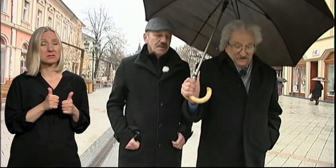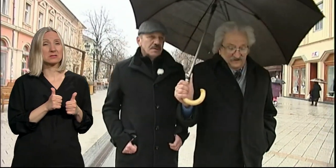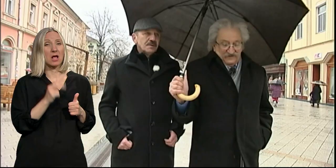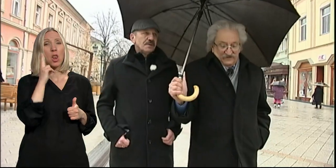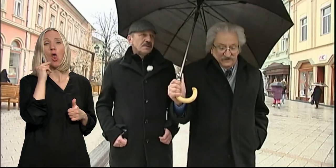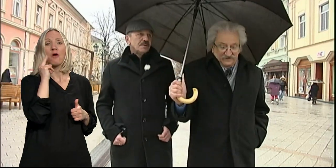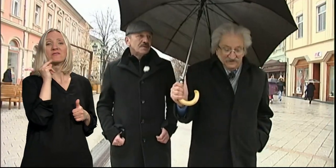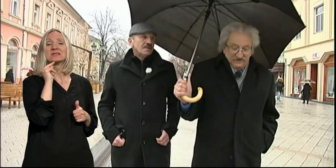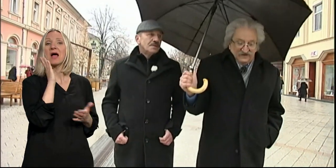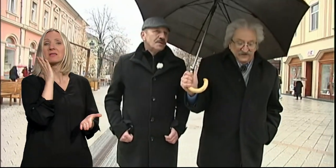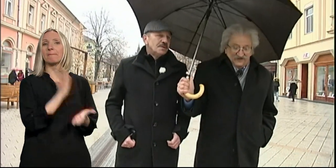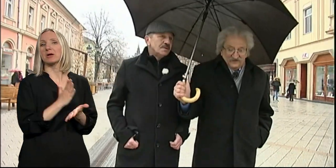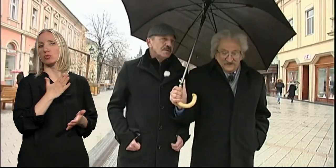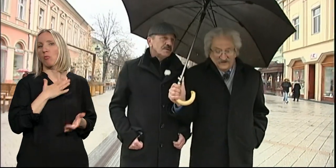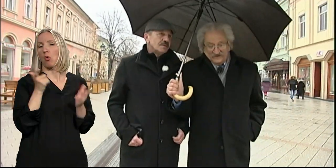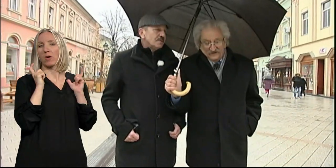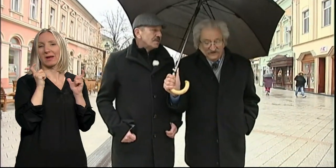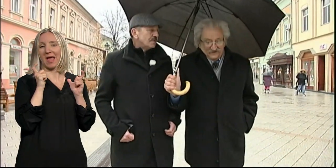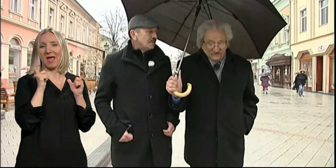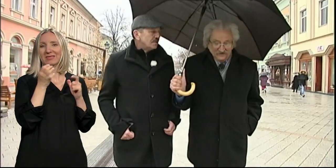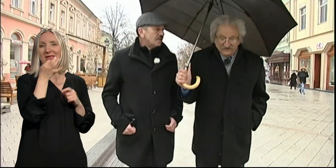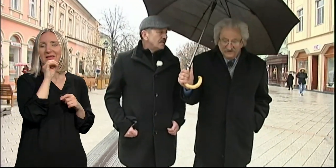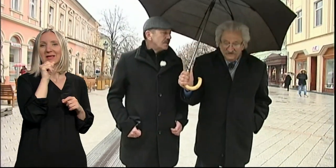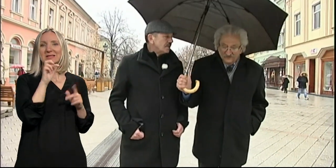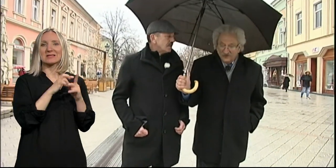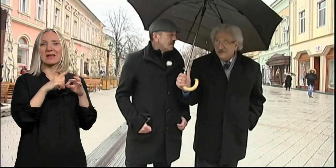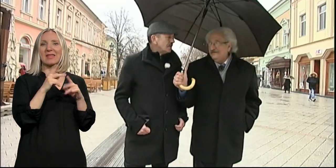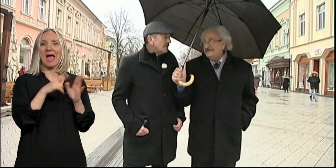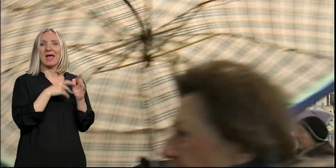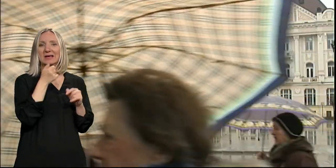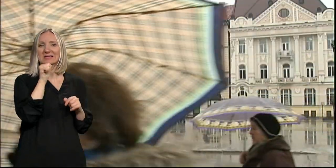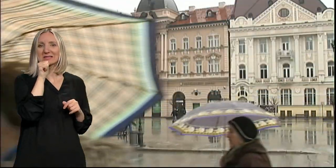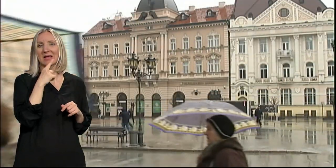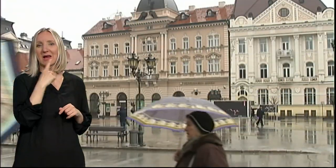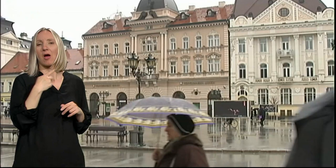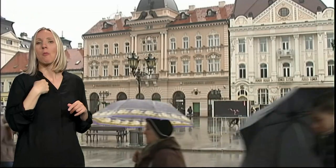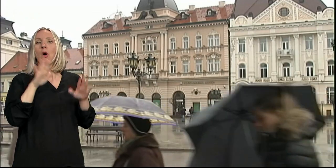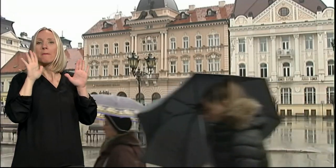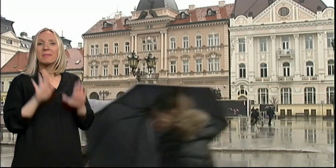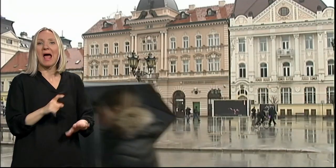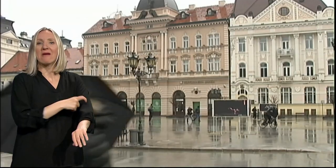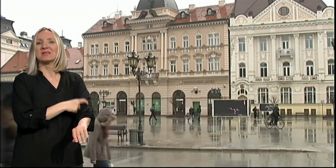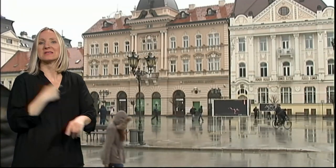Novi Sad je, što bi Crnjanski rekao, moj pravi zavičaj.